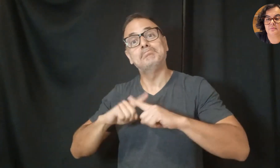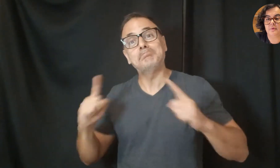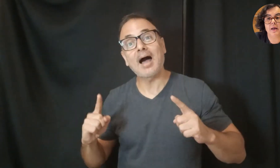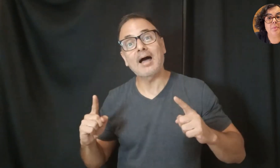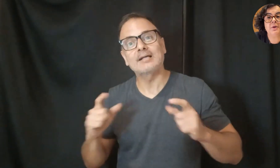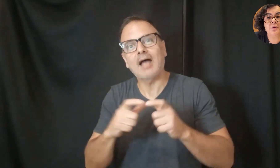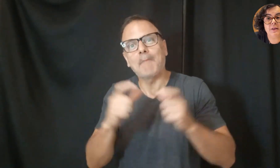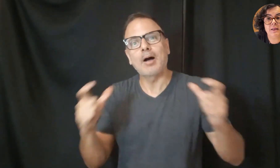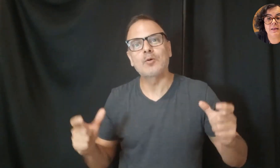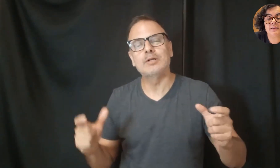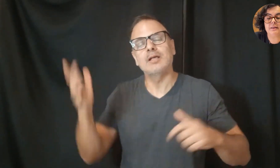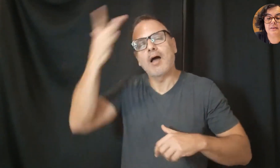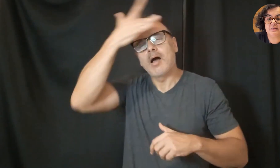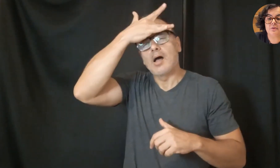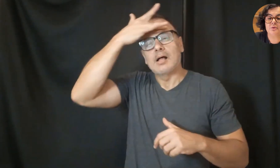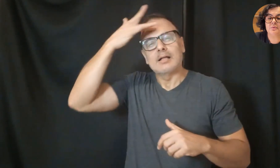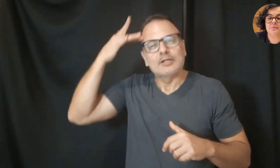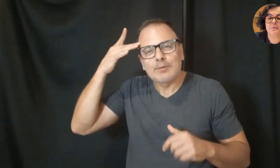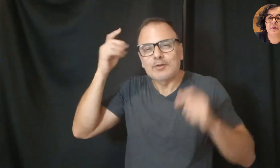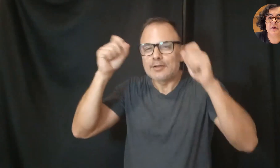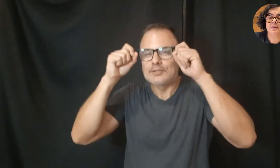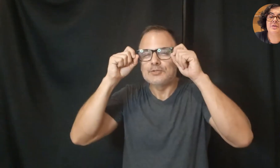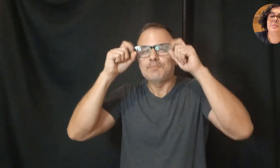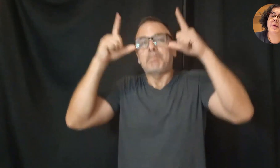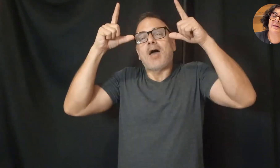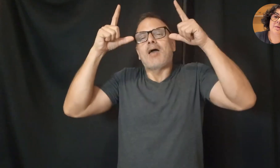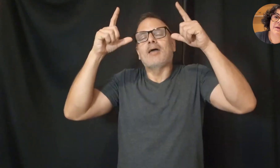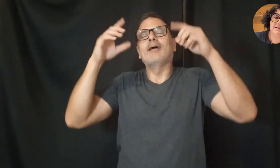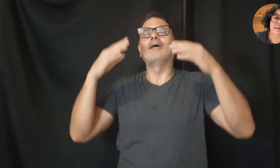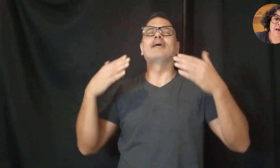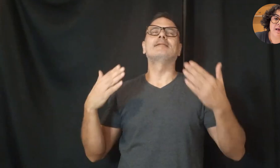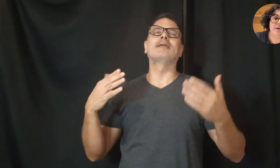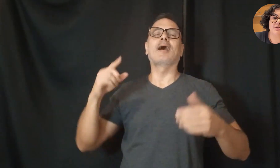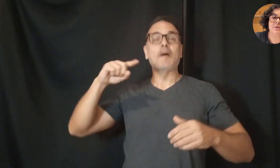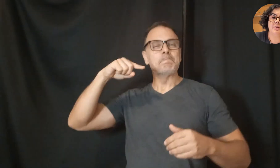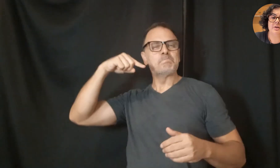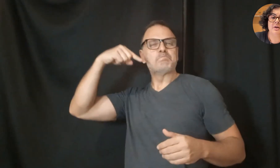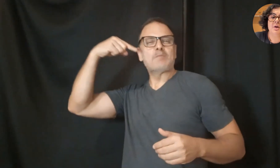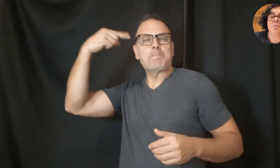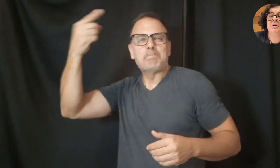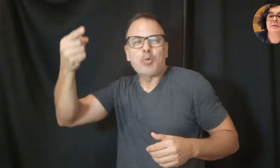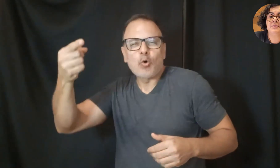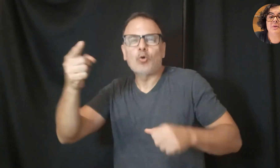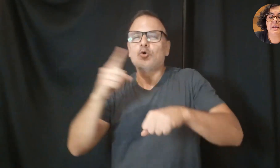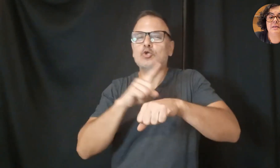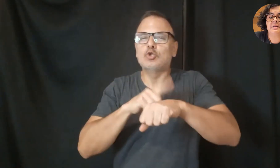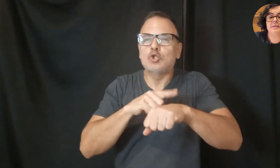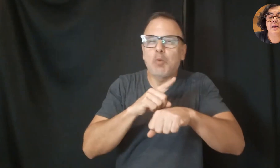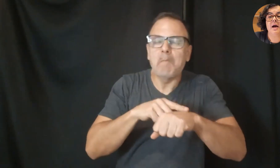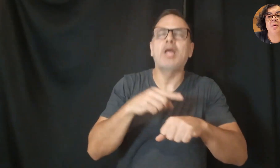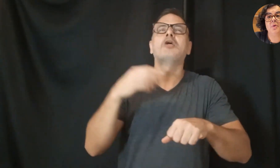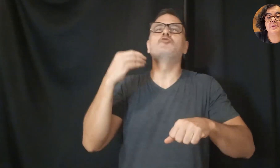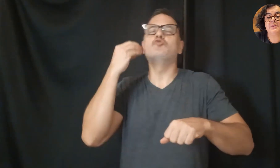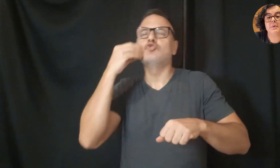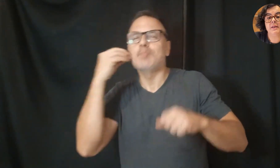A maioria, entretanto, desperta mais tarde, muitas vezes após